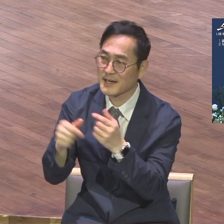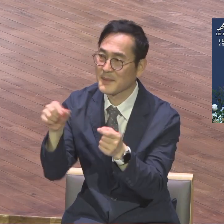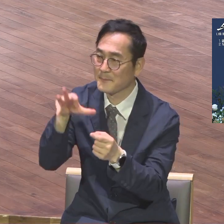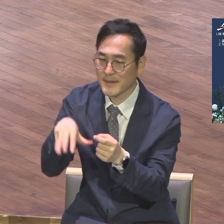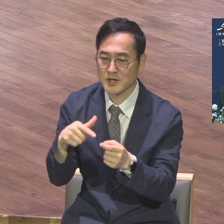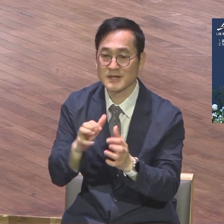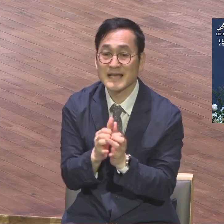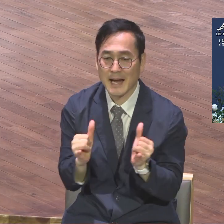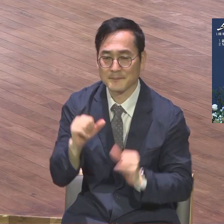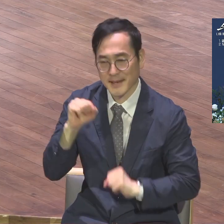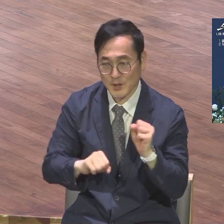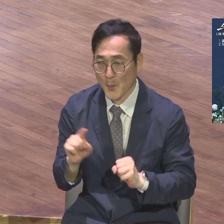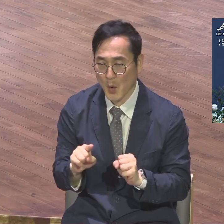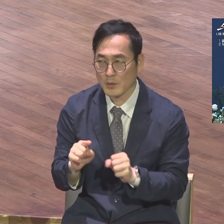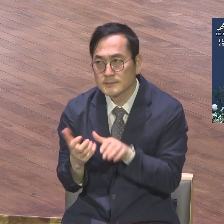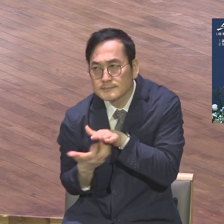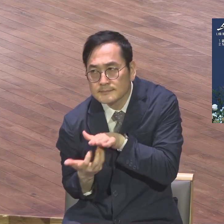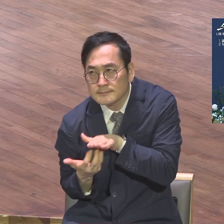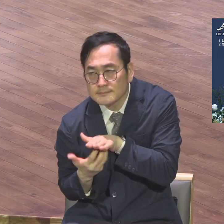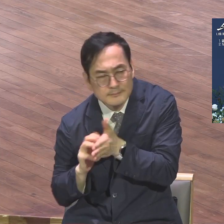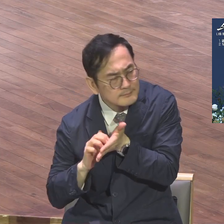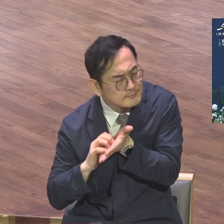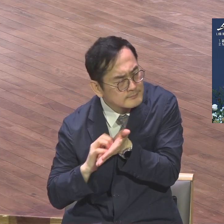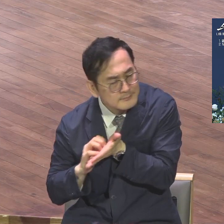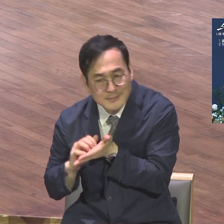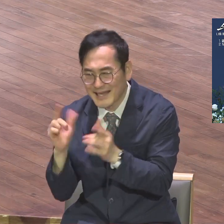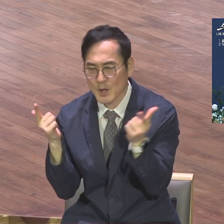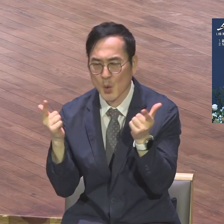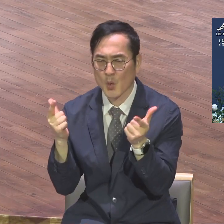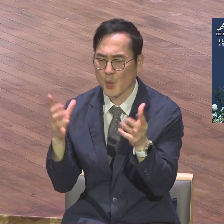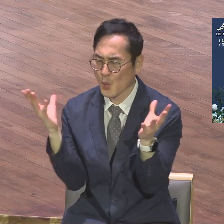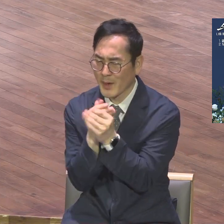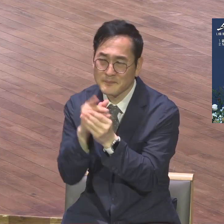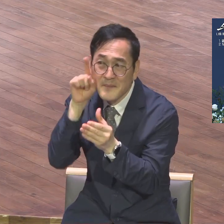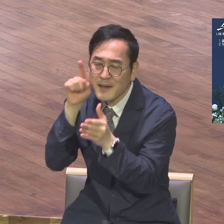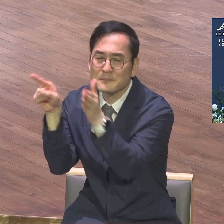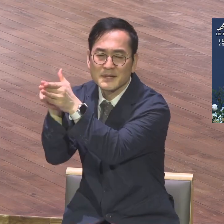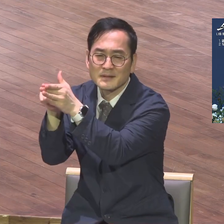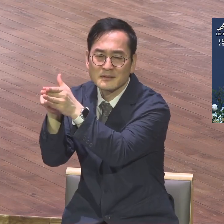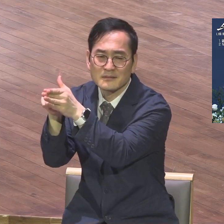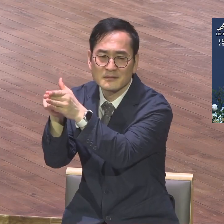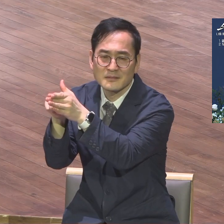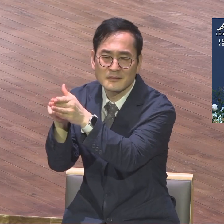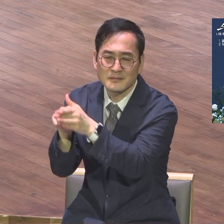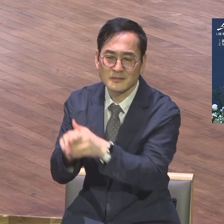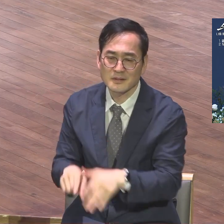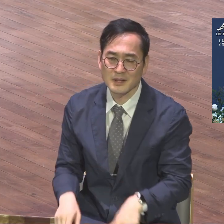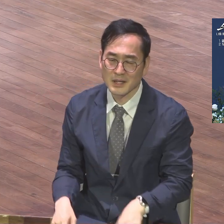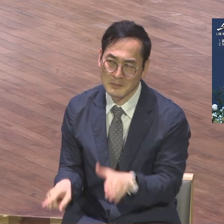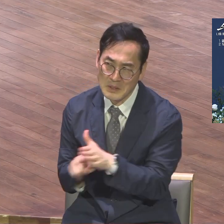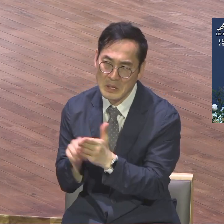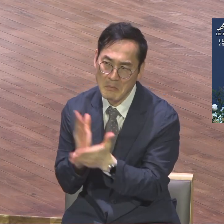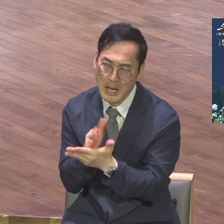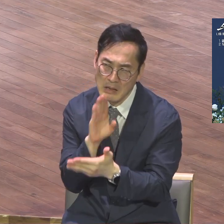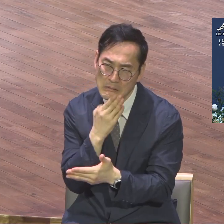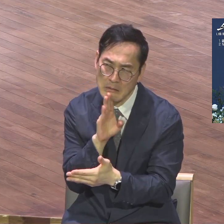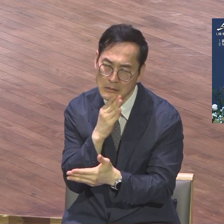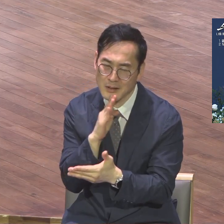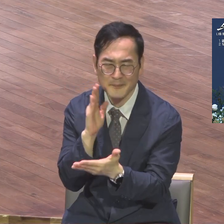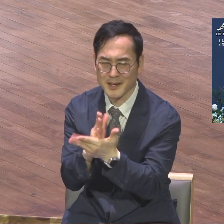일은 계산적인 믿음이 아니라 절대적 믿음을 가지는 것이다. 계산적인